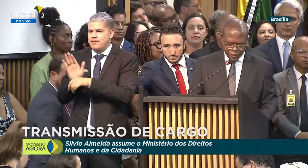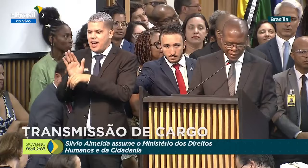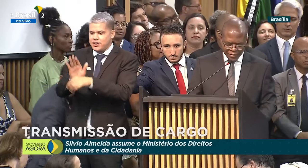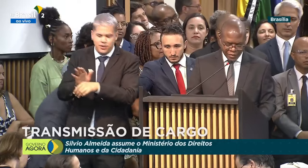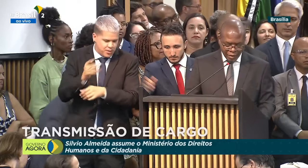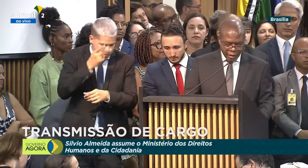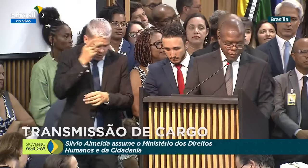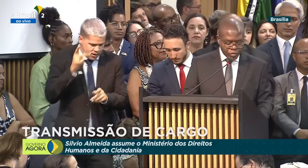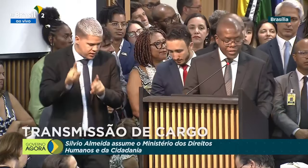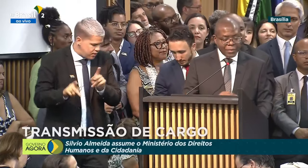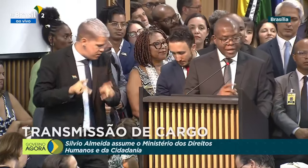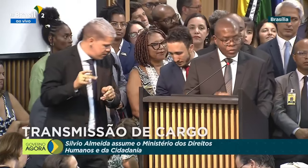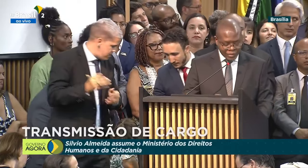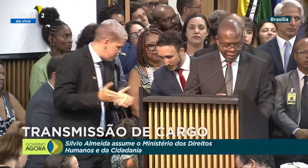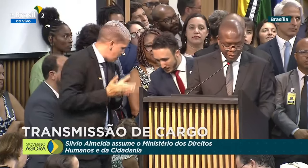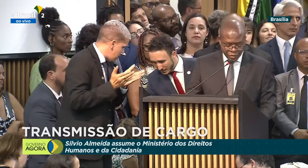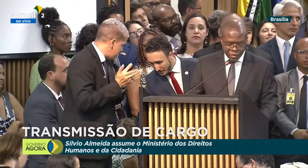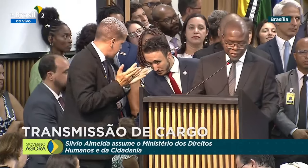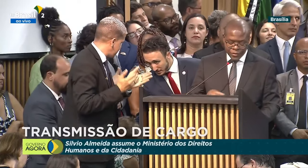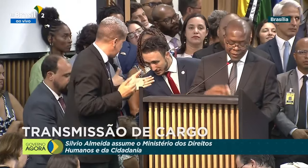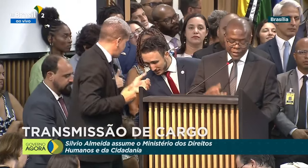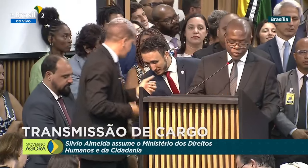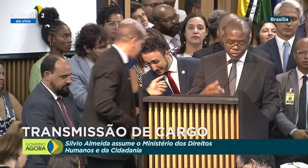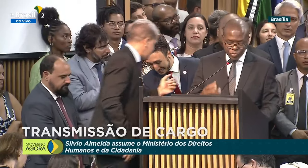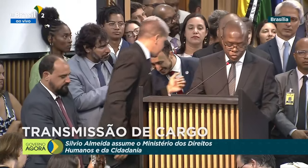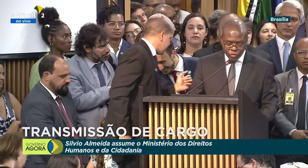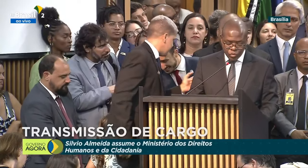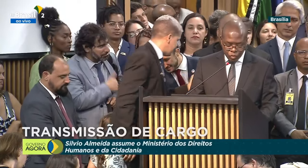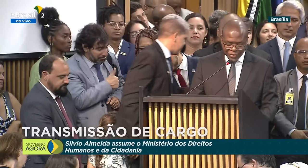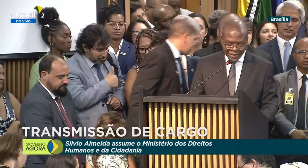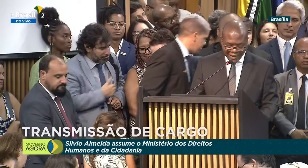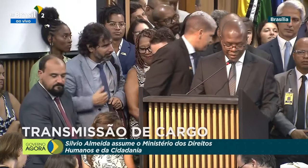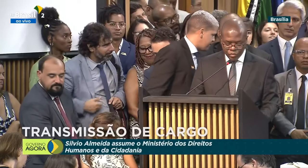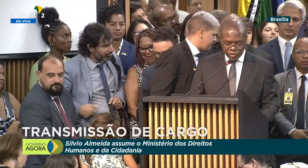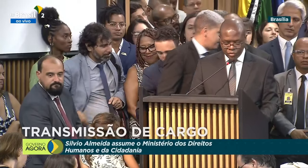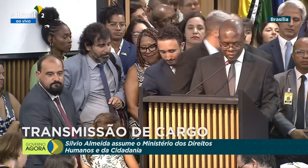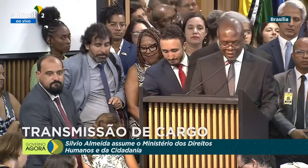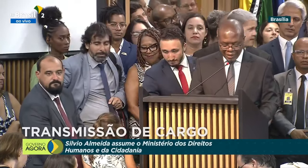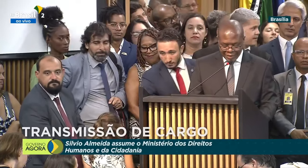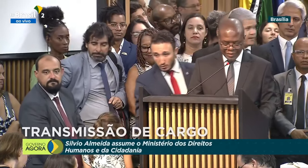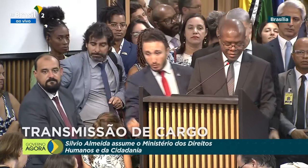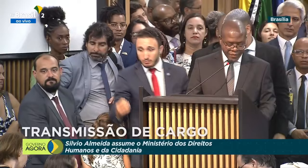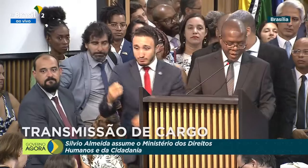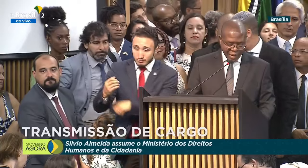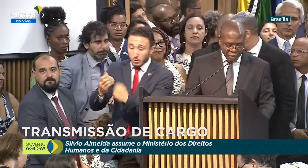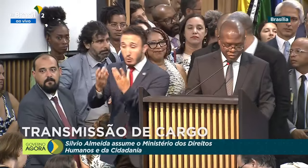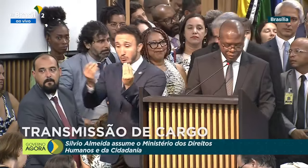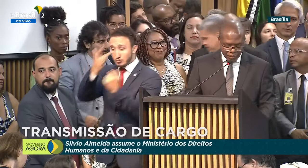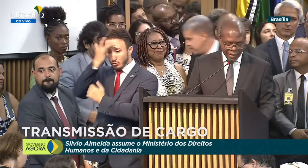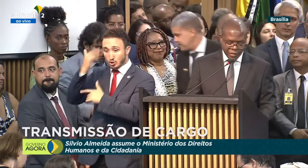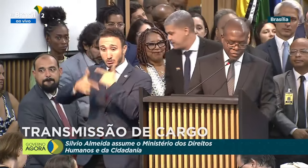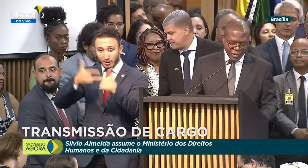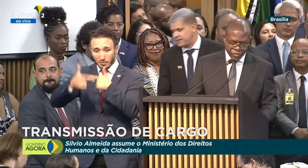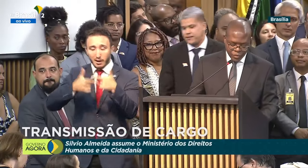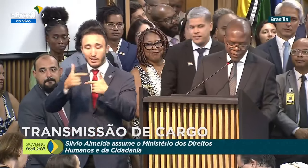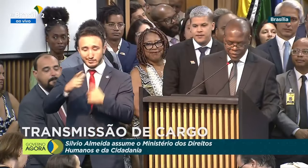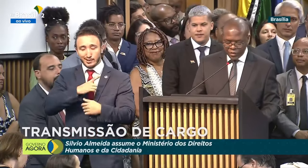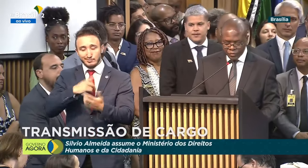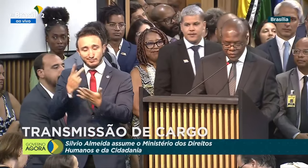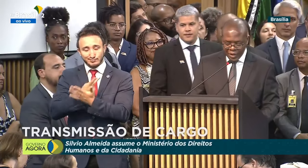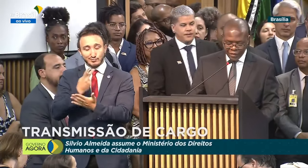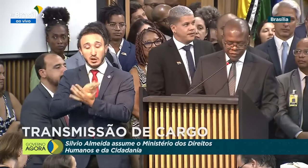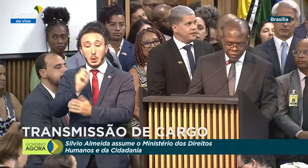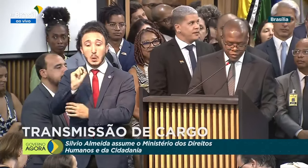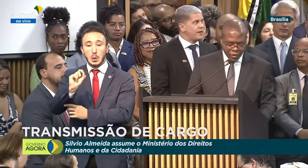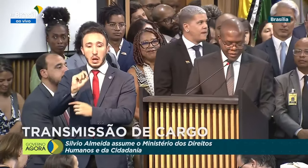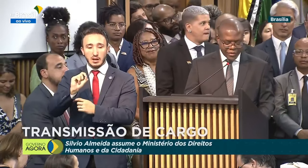excluídos em geral desse país muitos trabalhadores e trabalhadores desse país continuam condenados e condenadas altas emprego e ao seu